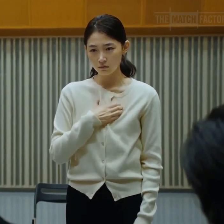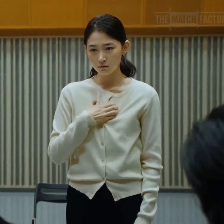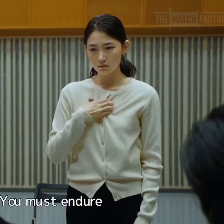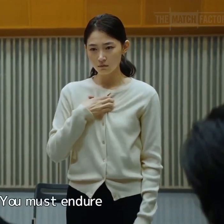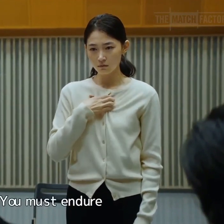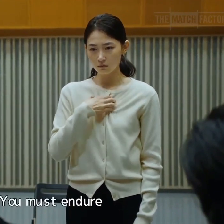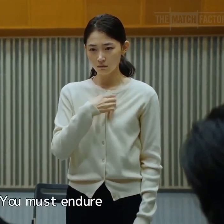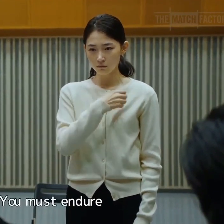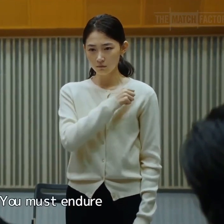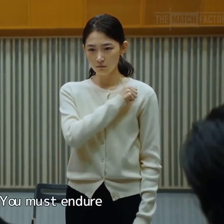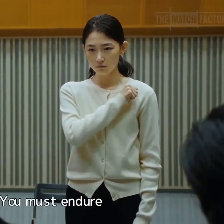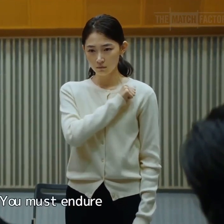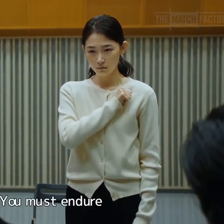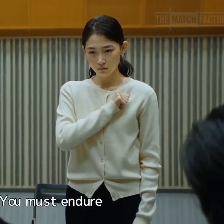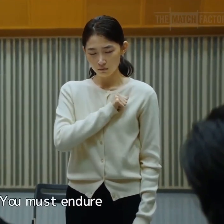この悲しみを